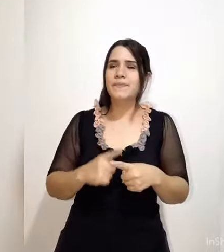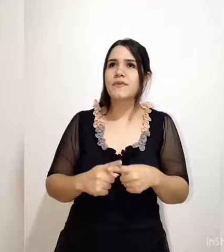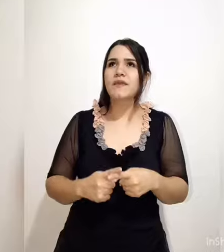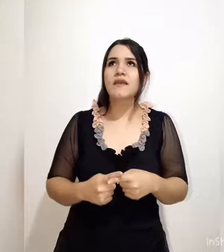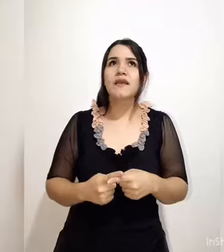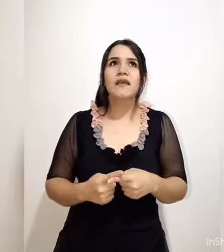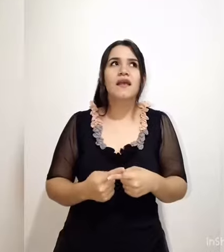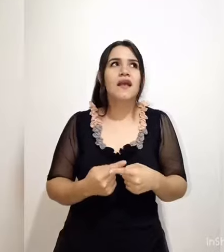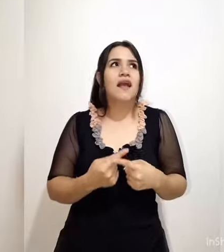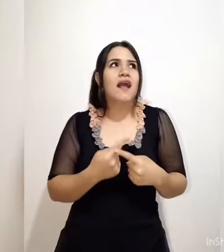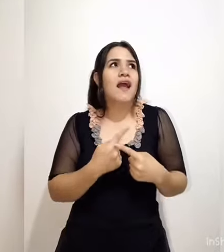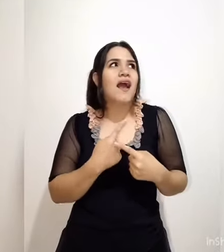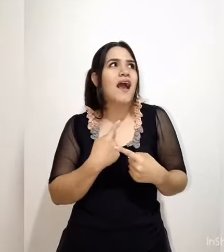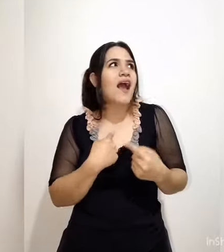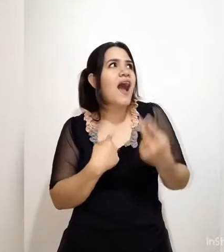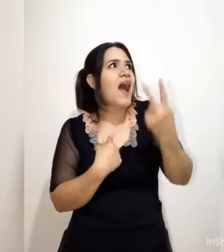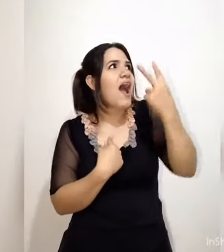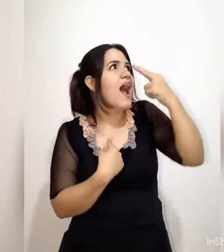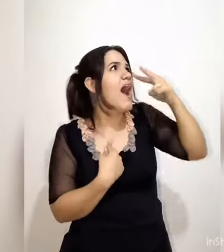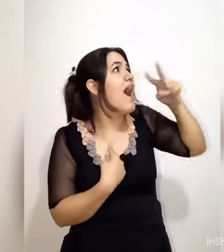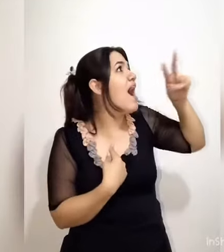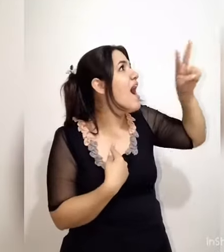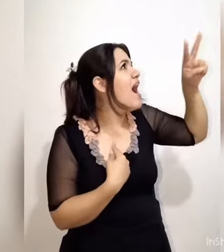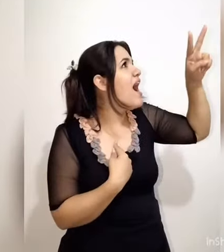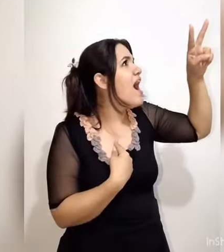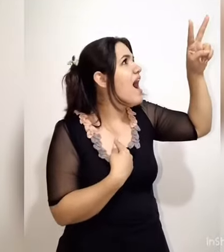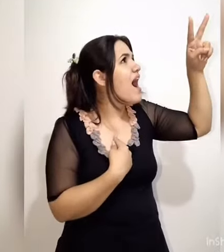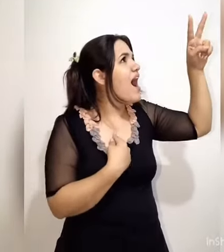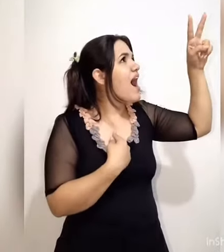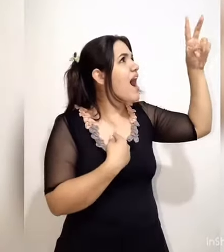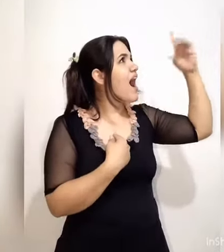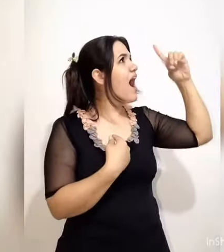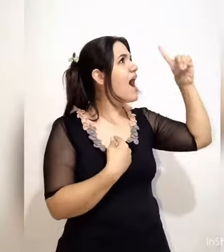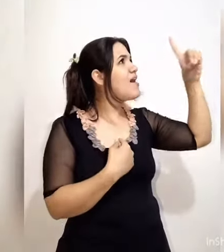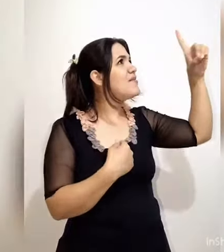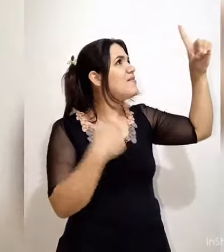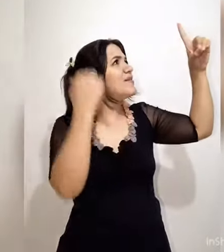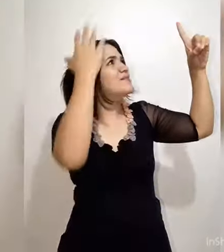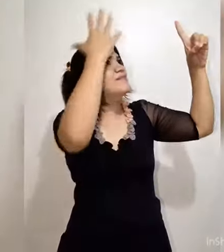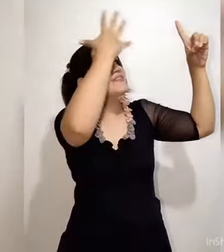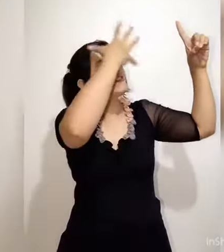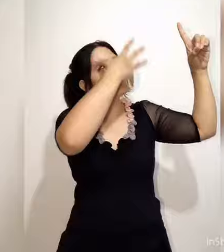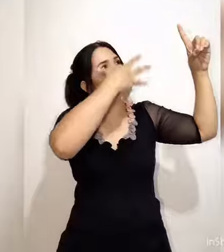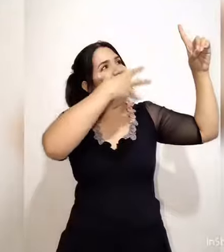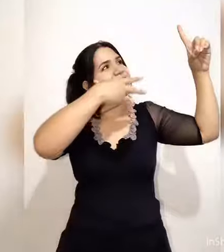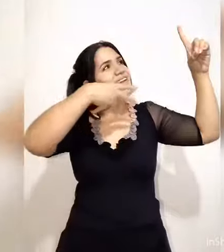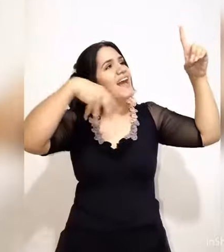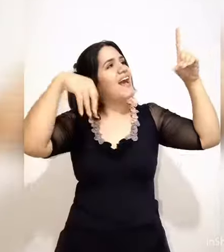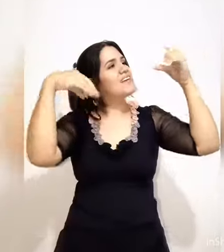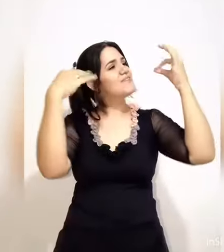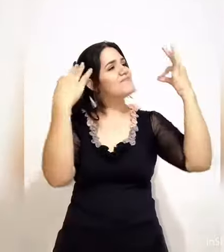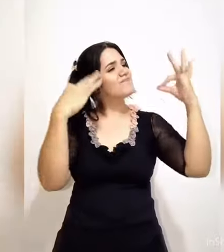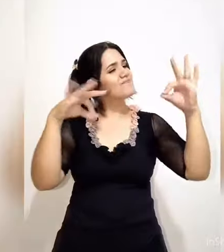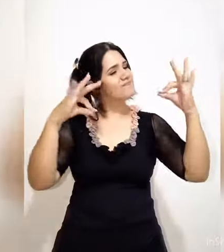contemplarei a formosura do meu